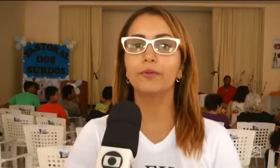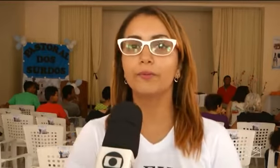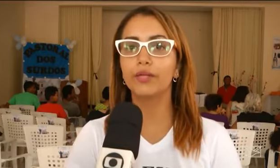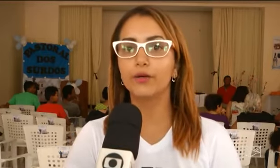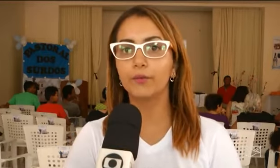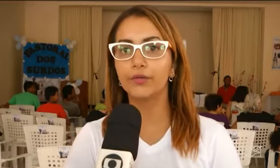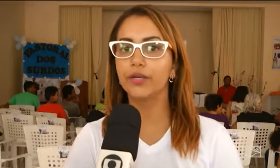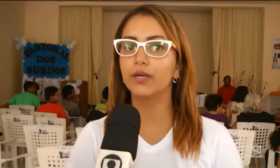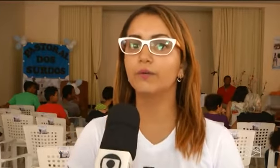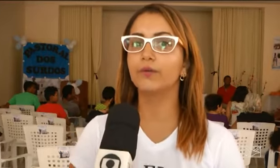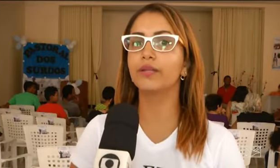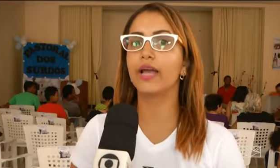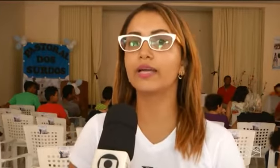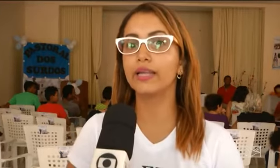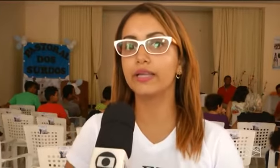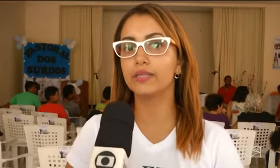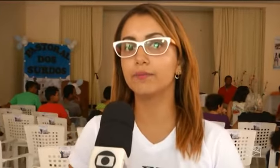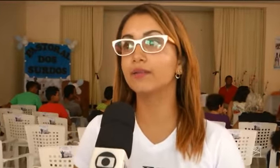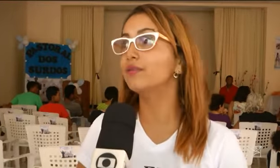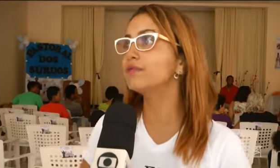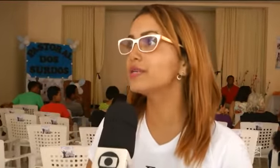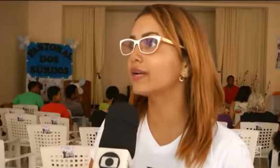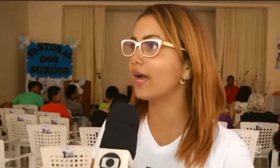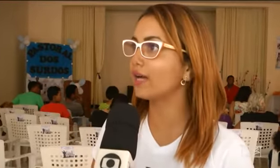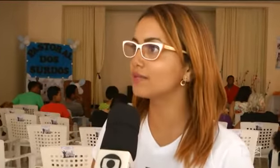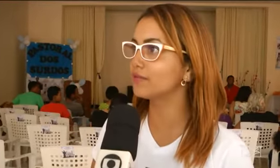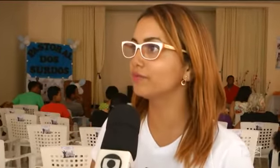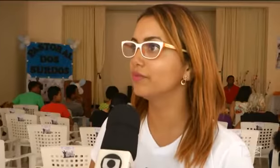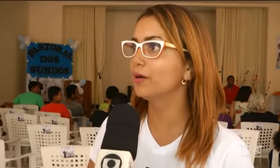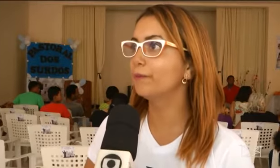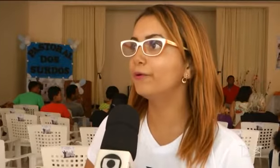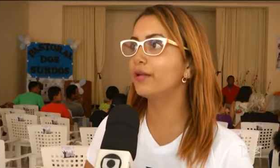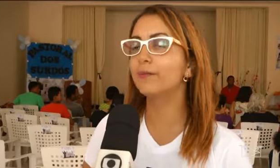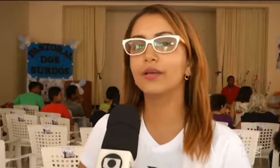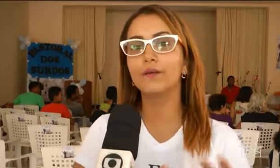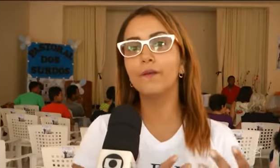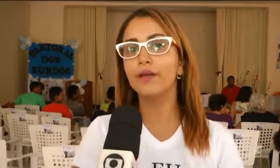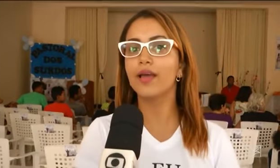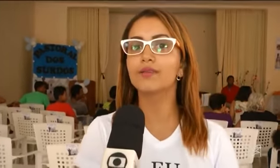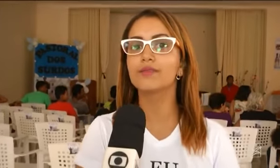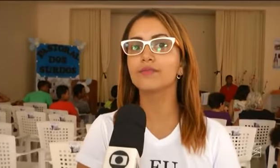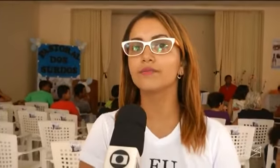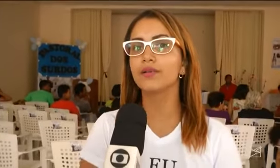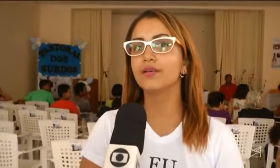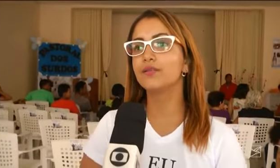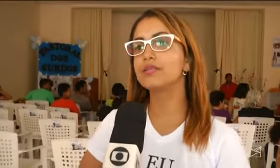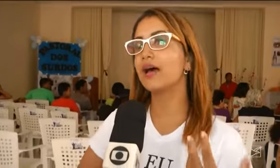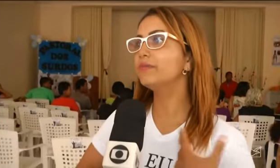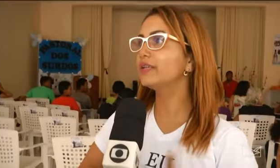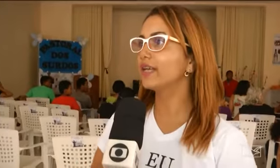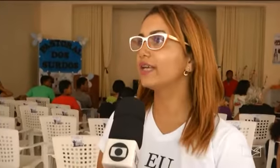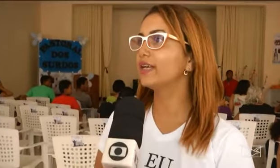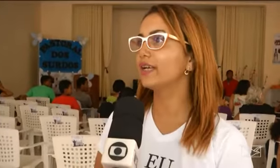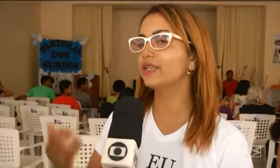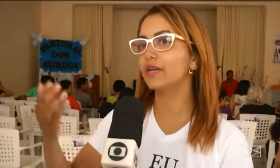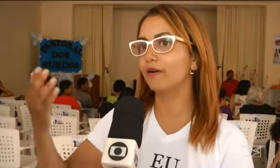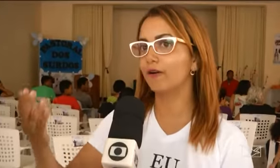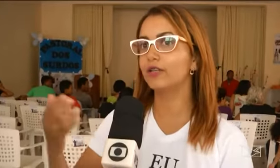primeira comunhão, não tem a crisma, não se casam. Por quê? Porque não conhece. Não sabe que na igreja agora nós